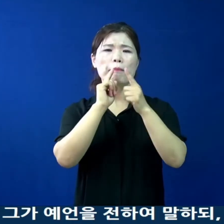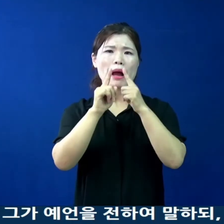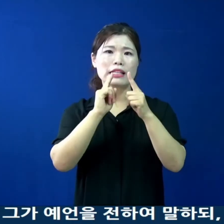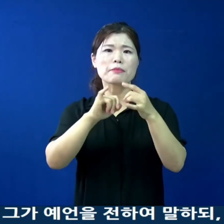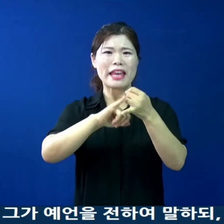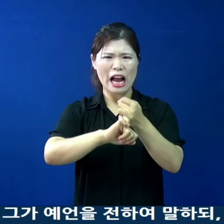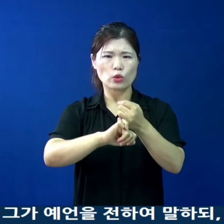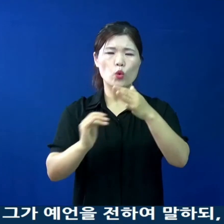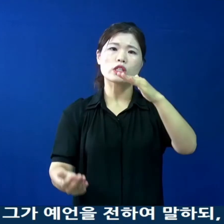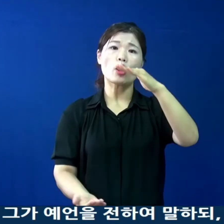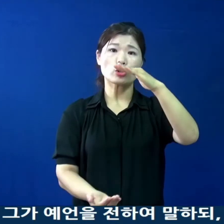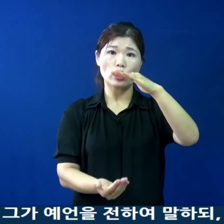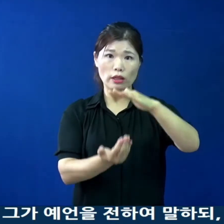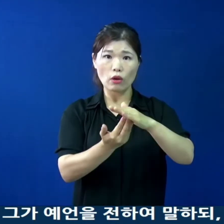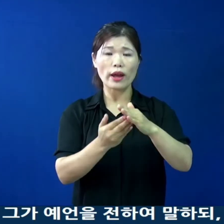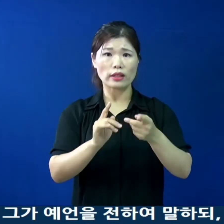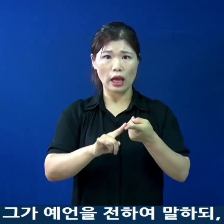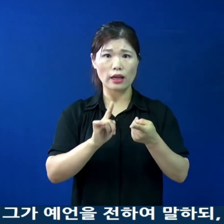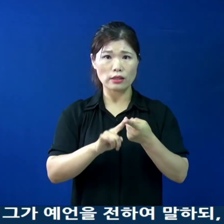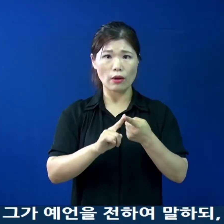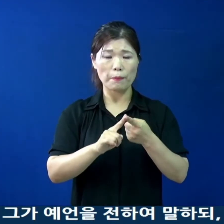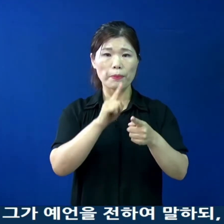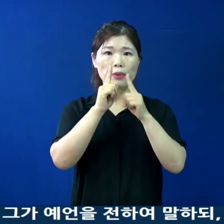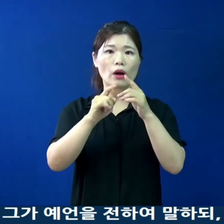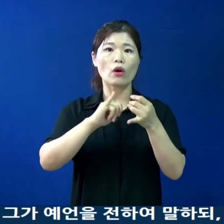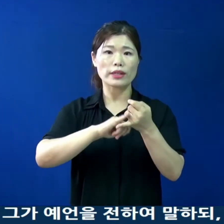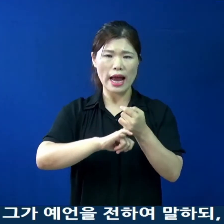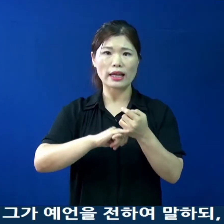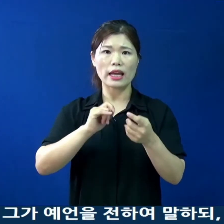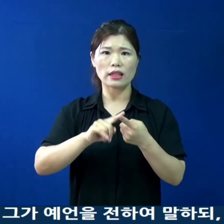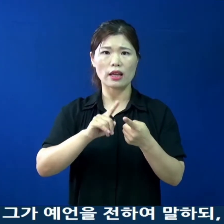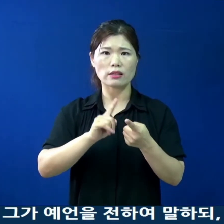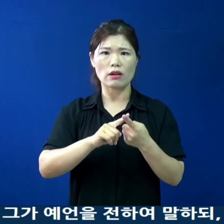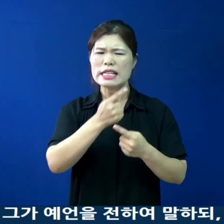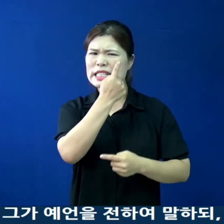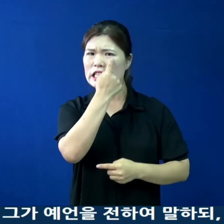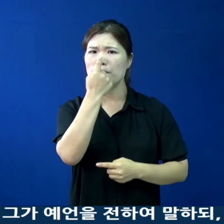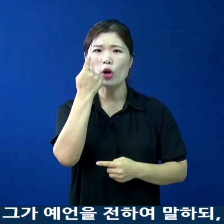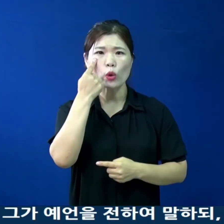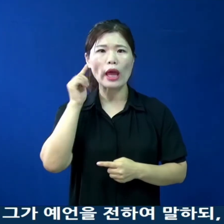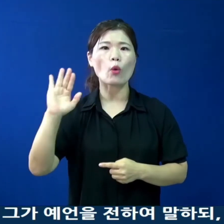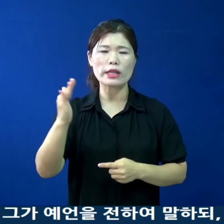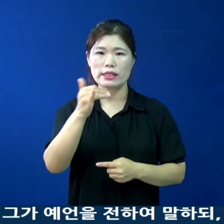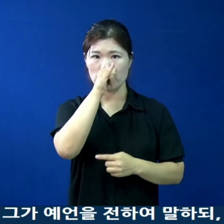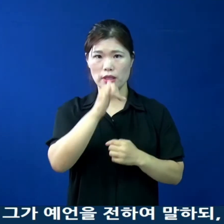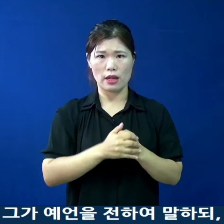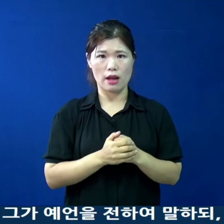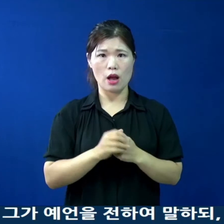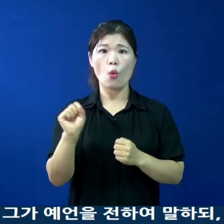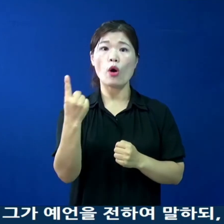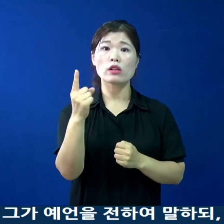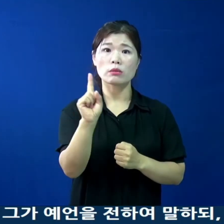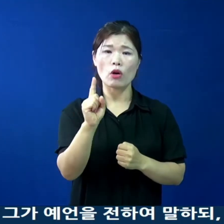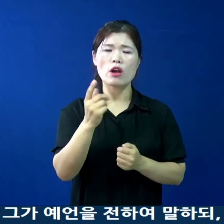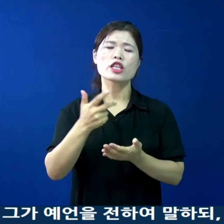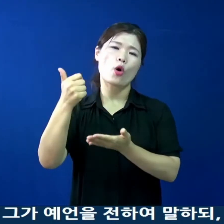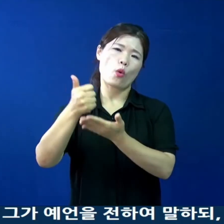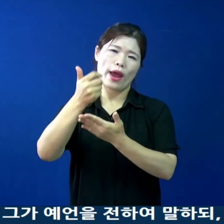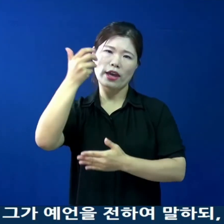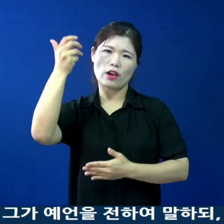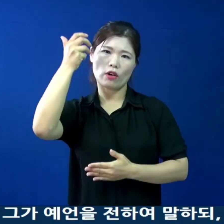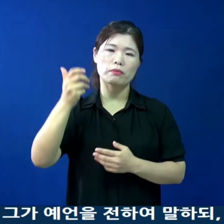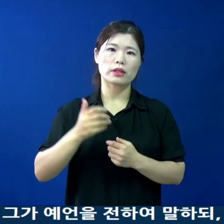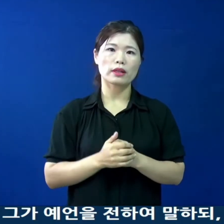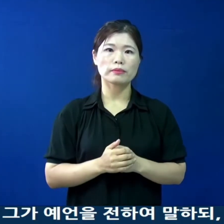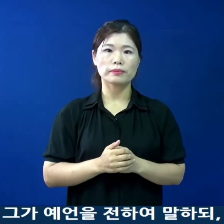성취되는 방향으로 그 언약이 더 증명되는 방향으로 된다는 것이죠. 원인은 여호와의 영인 것 같습니다.